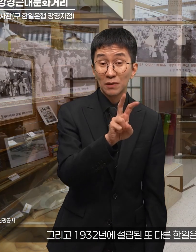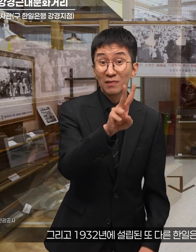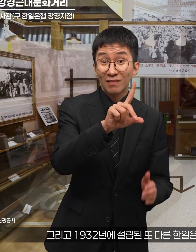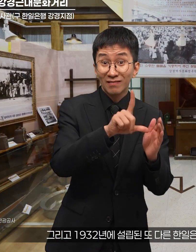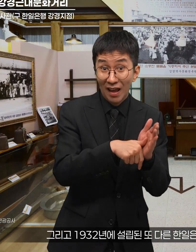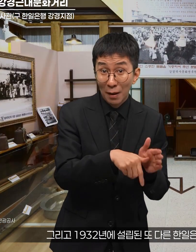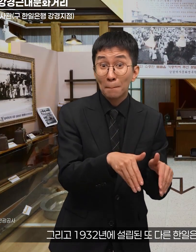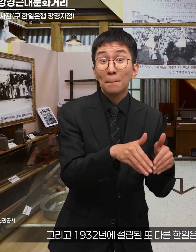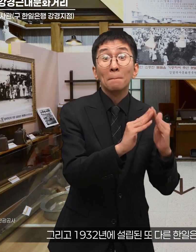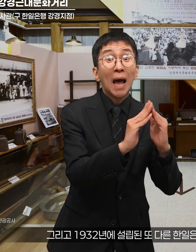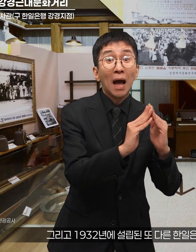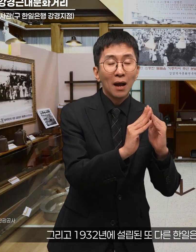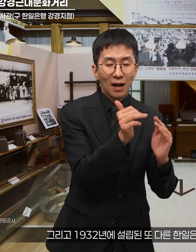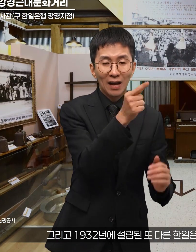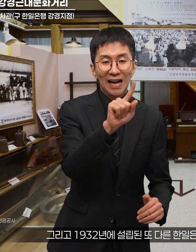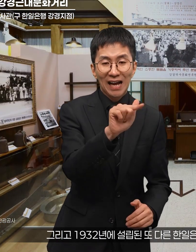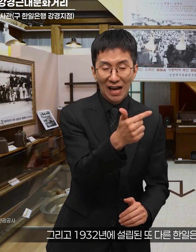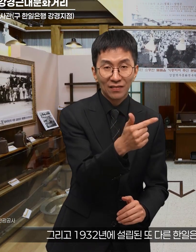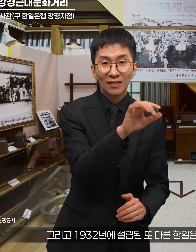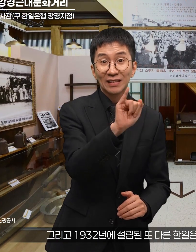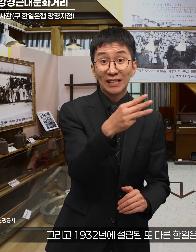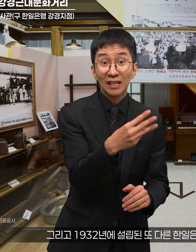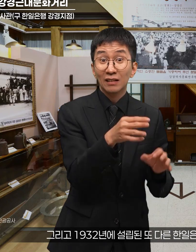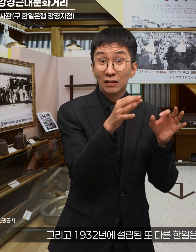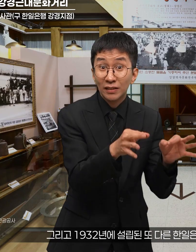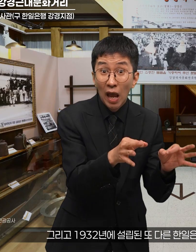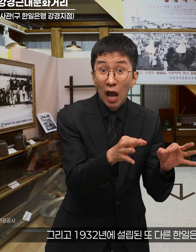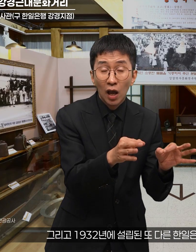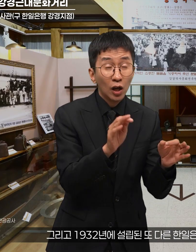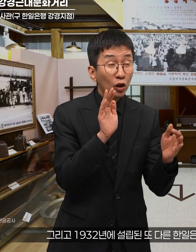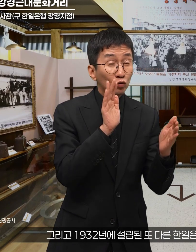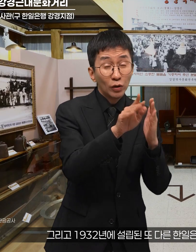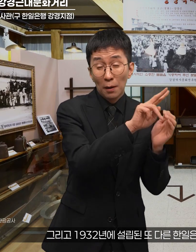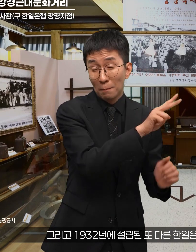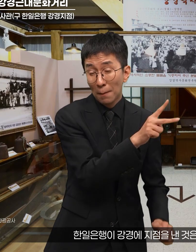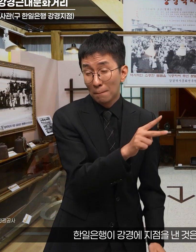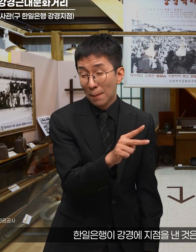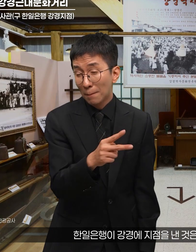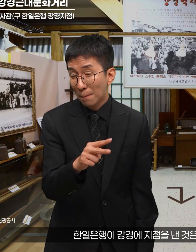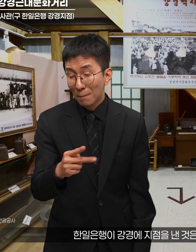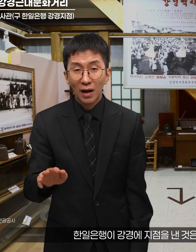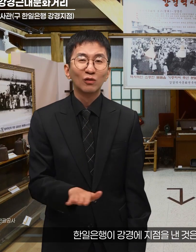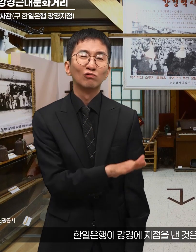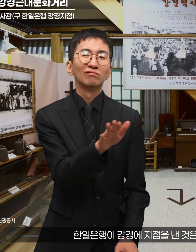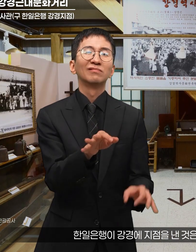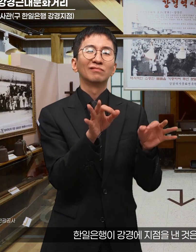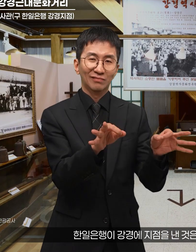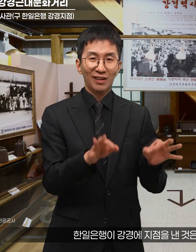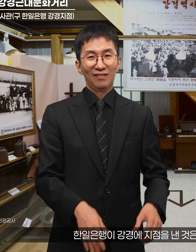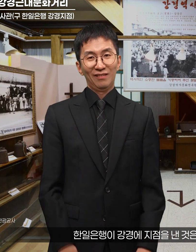설립된 또 다른 한일은행은 우리은행이 되었다고 합니다. 한일은행이 강경에 지점을 낸